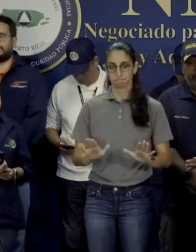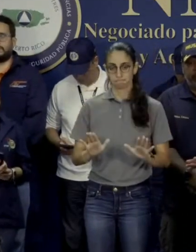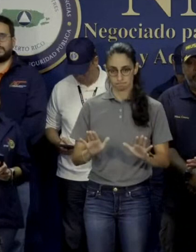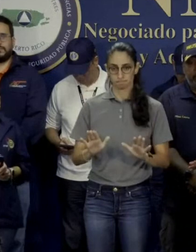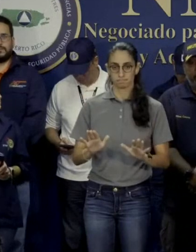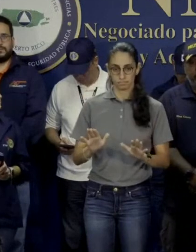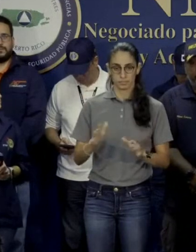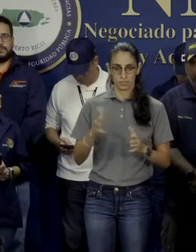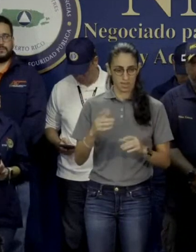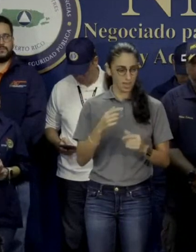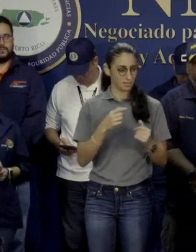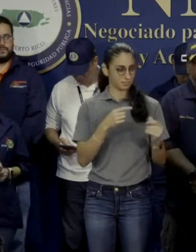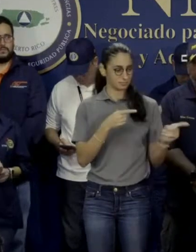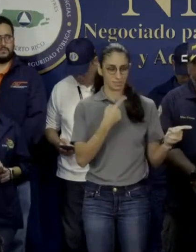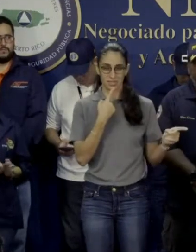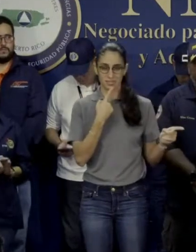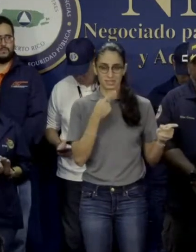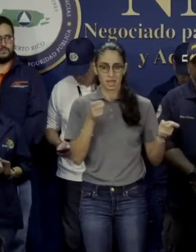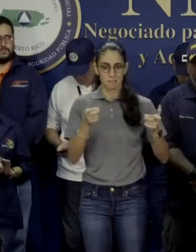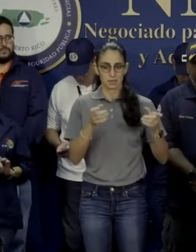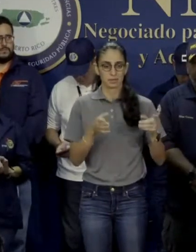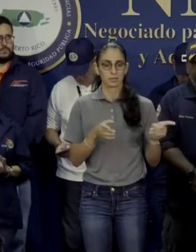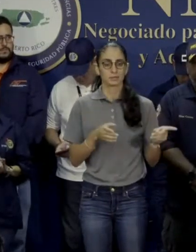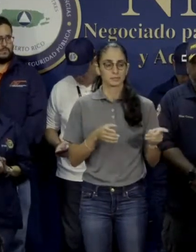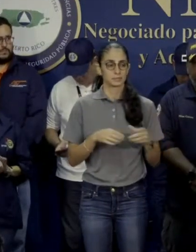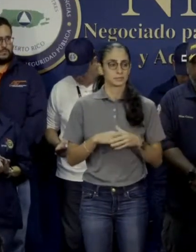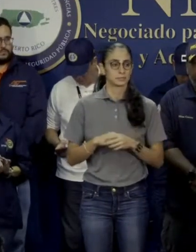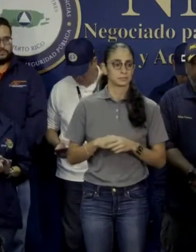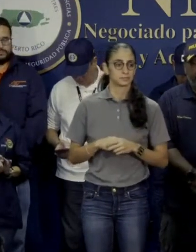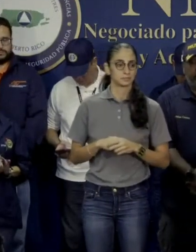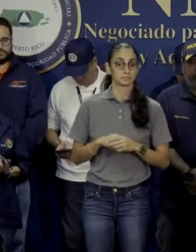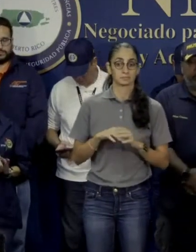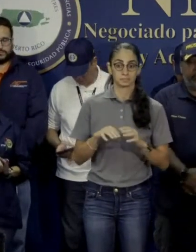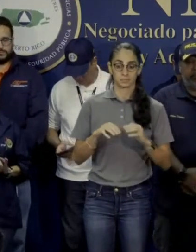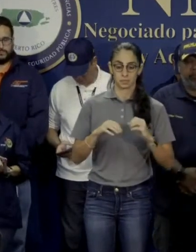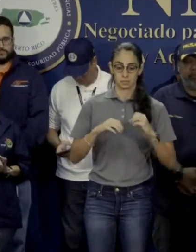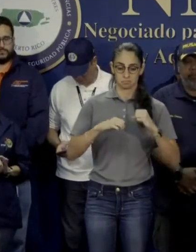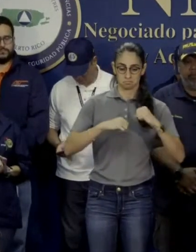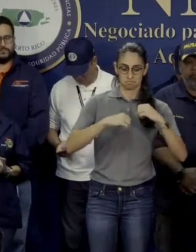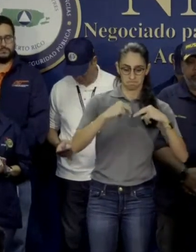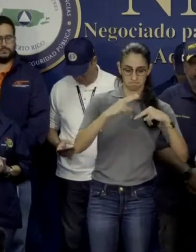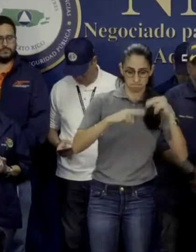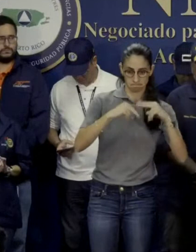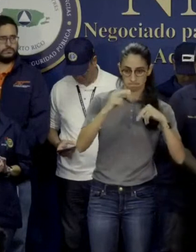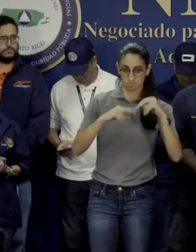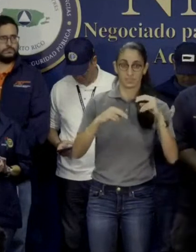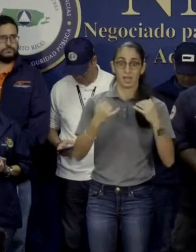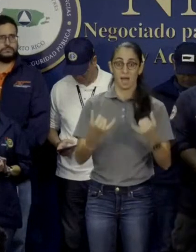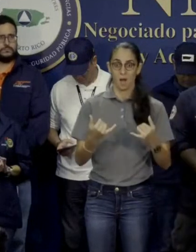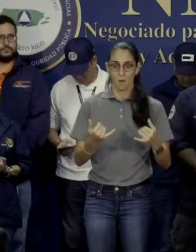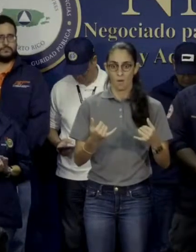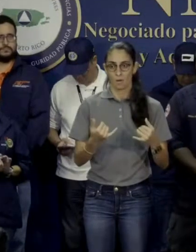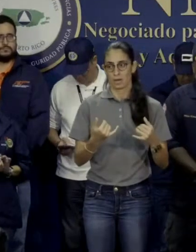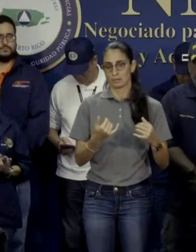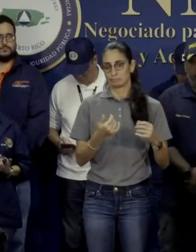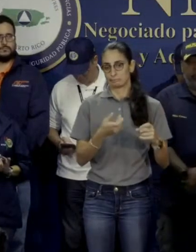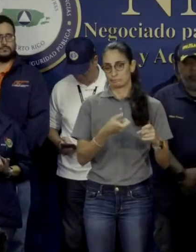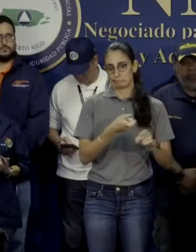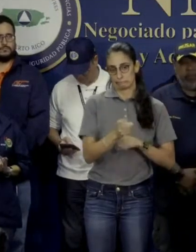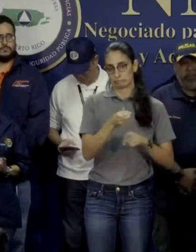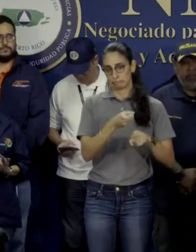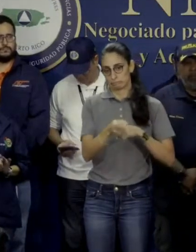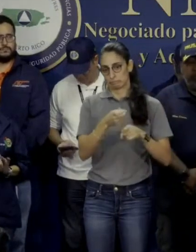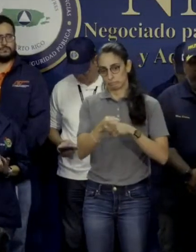la administradora con respecto a la reconstrucción, pero ahora está sucediendo con respecto